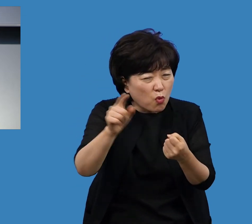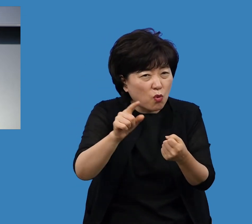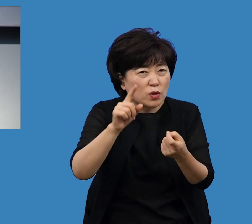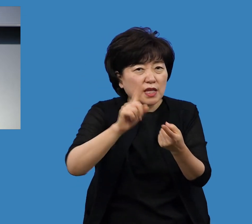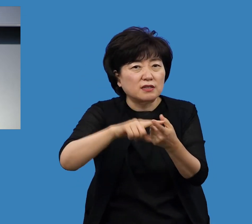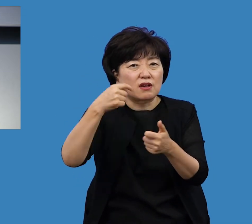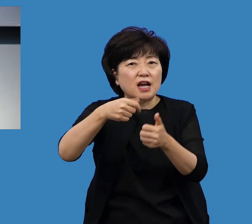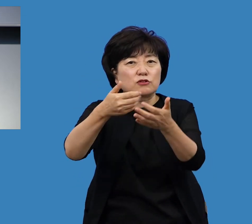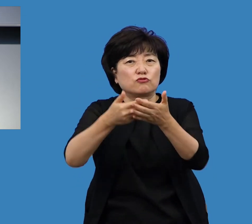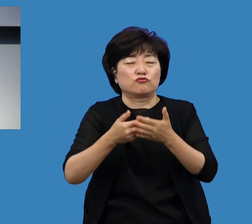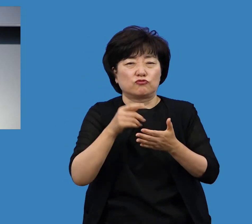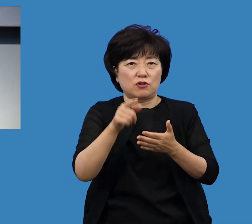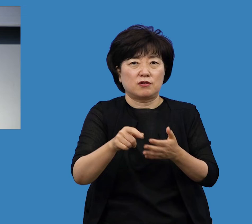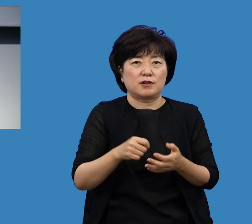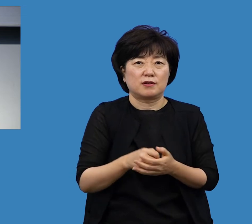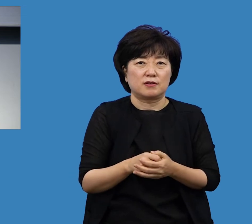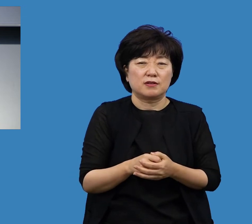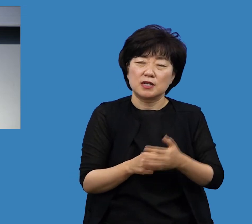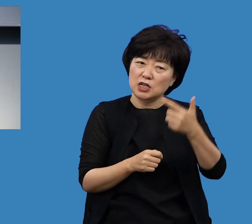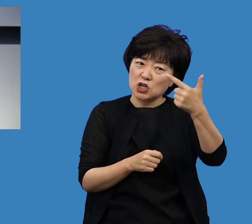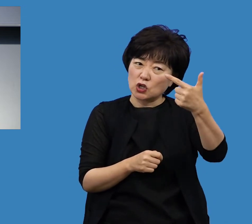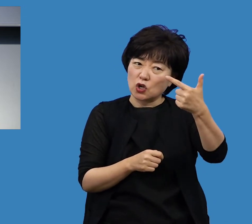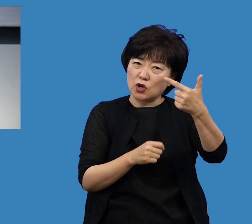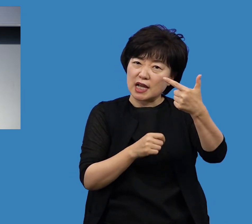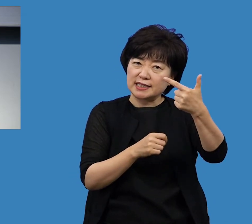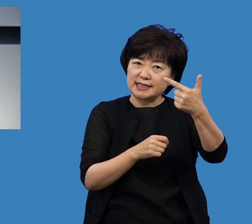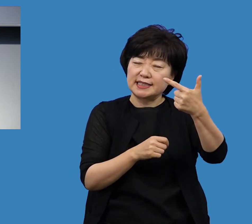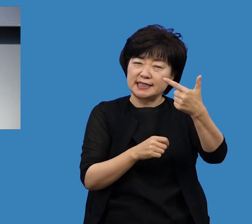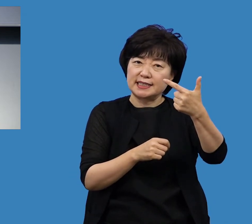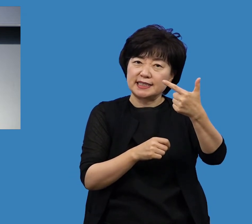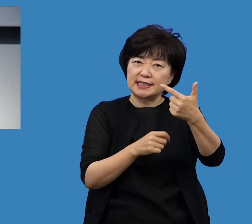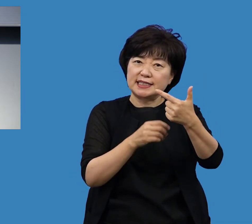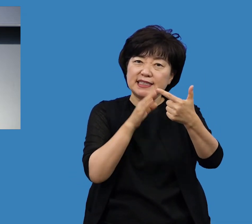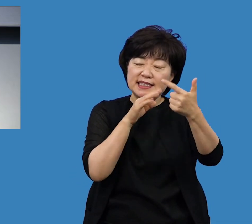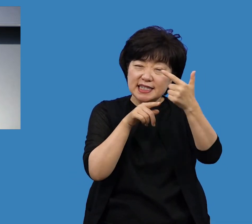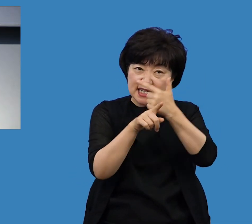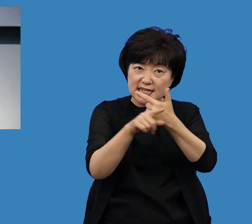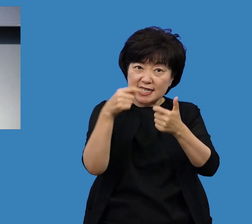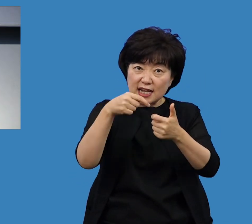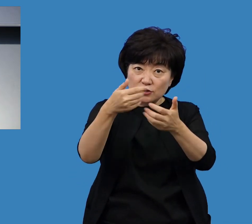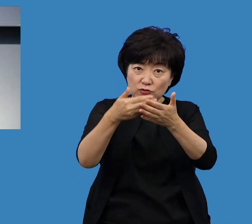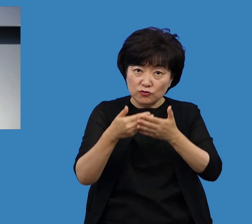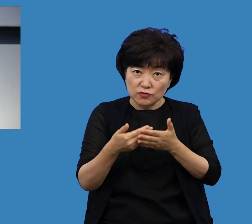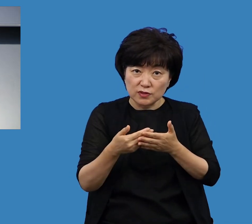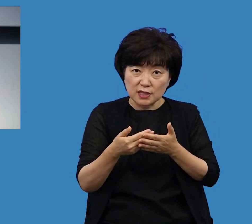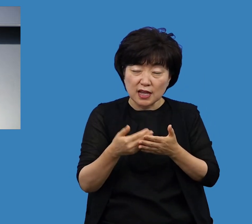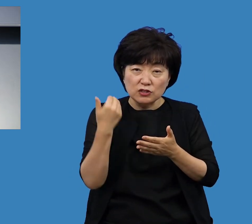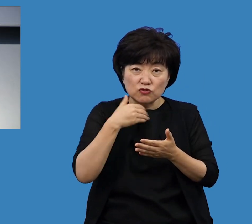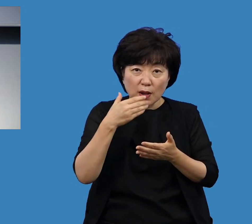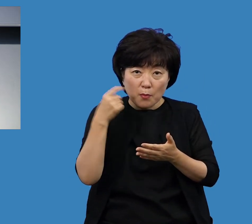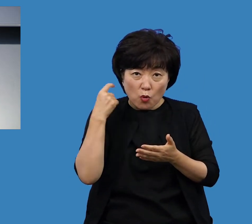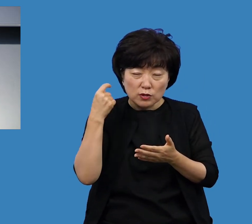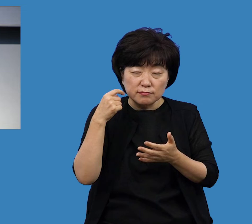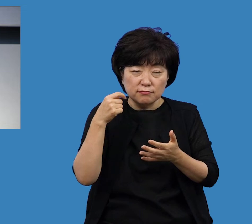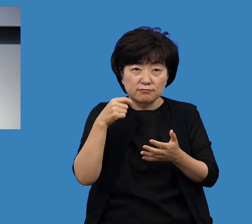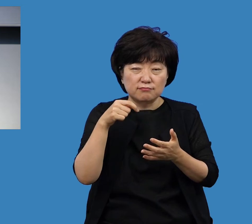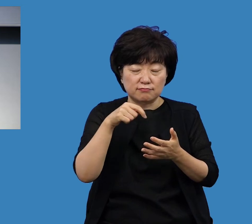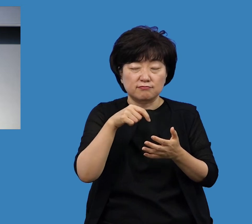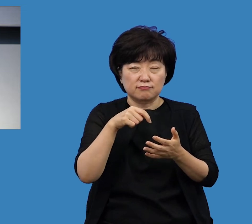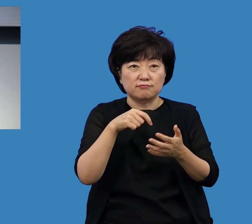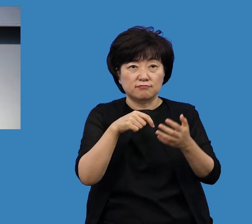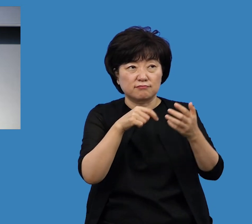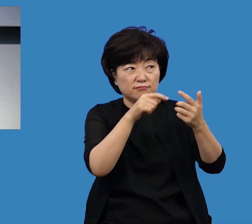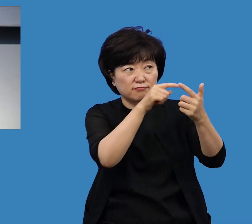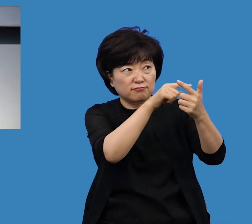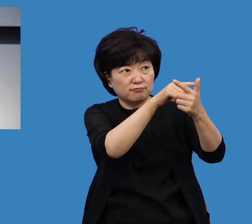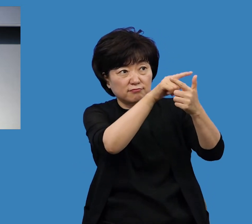가르치신 거예요. 그래서 쭉 6가지 영적인 진리들을 가르치셨는데 이게 영적 싸움을 하는 방법인데 그 중간에 나온 게 이거예요. 그 중간에 나온 게 이건데 눈에